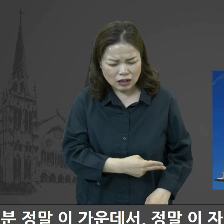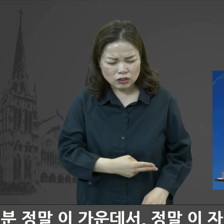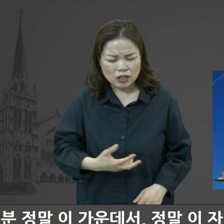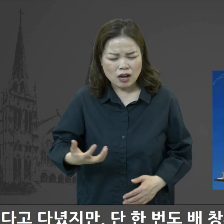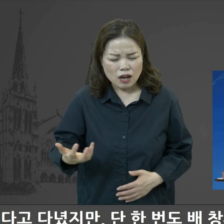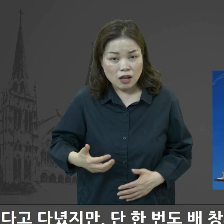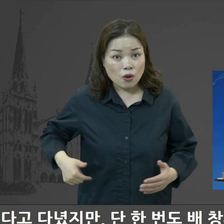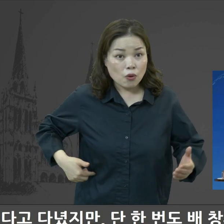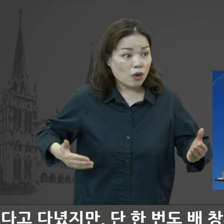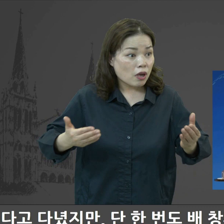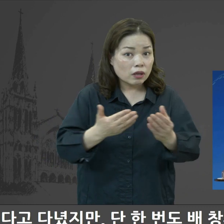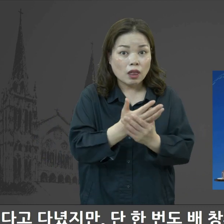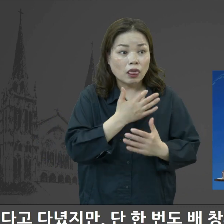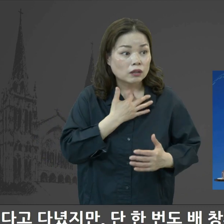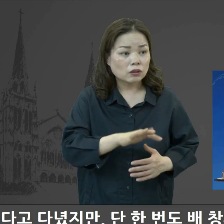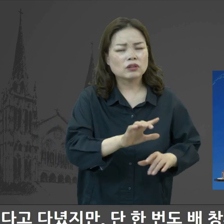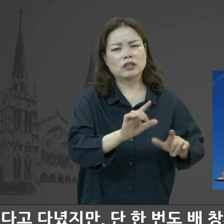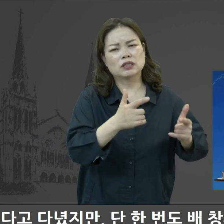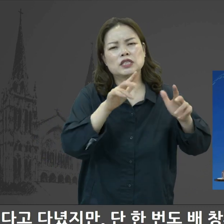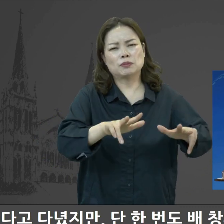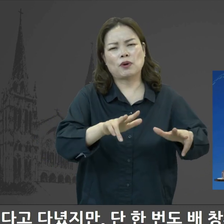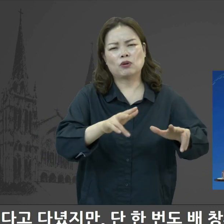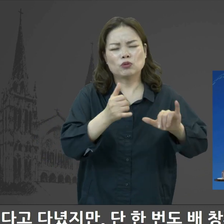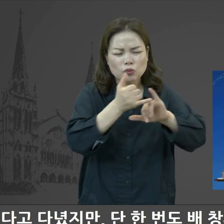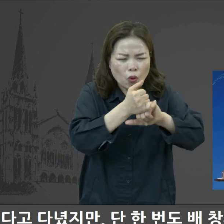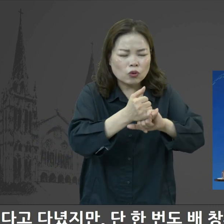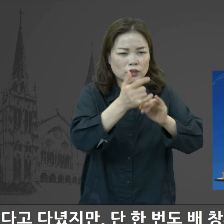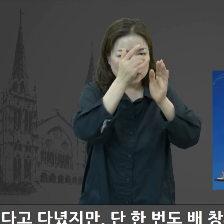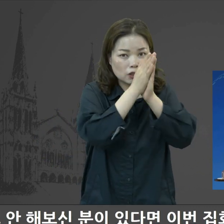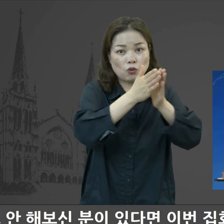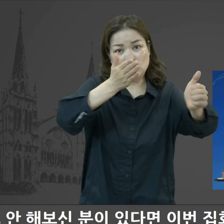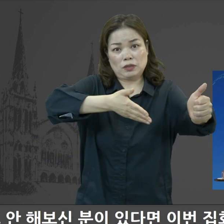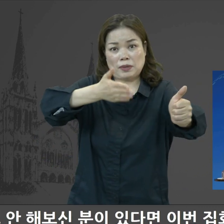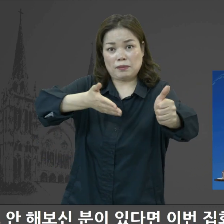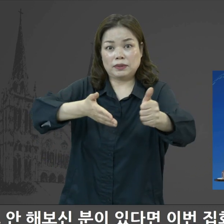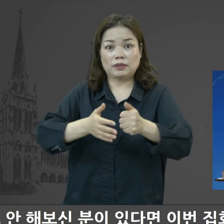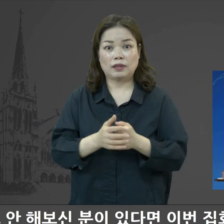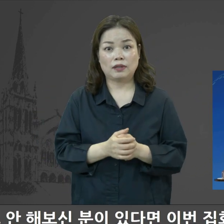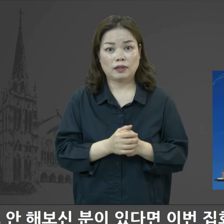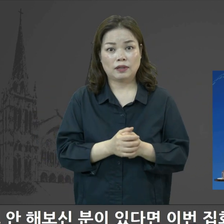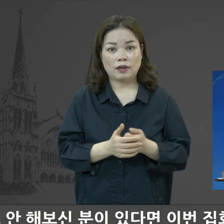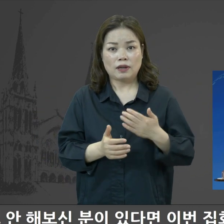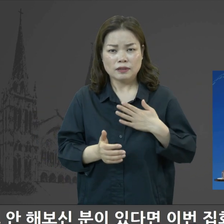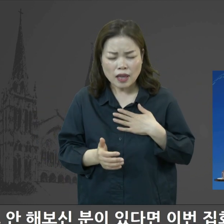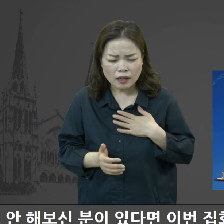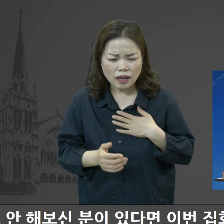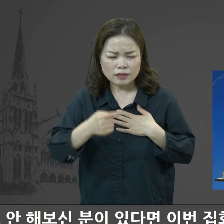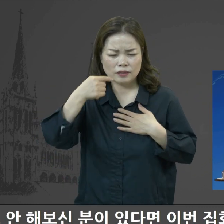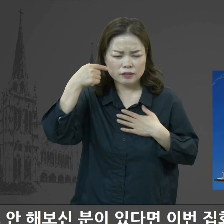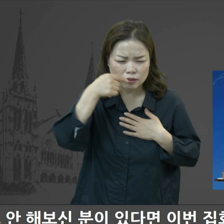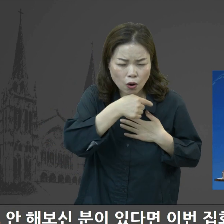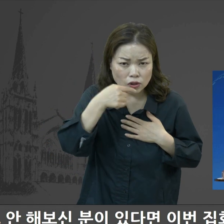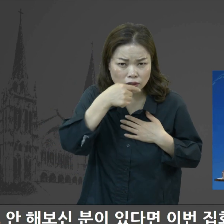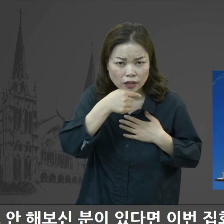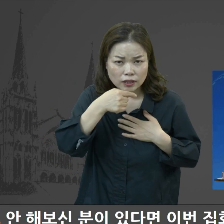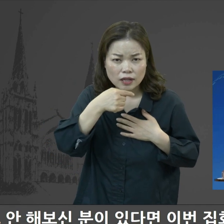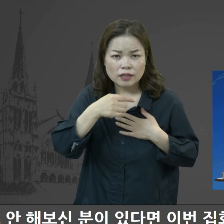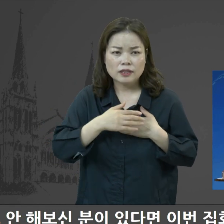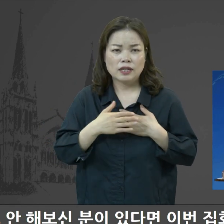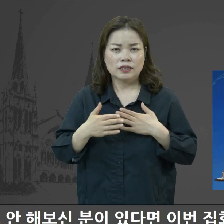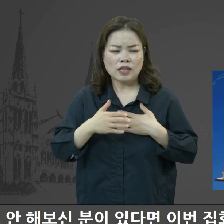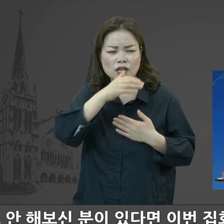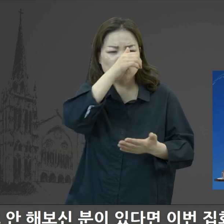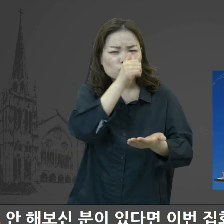한 번도 안 해보신 분 있다면 이번 집회 때 꼭 하실 수 있길 바랍니다. 내가 철저하게 그 정말